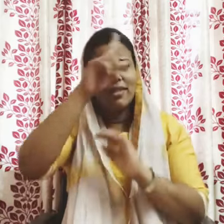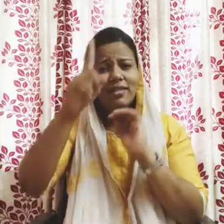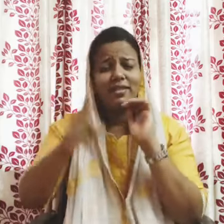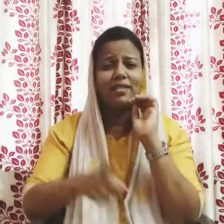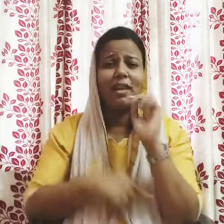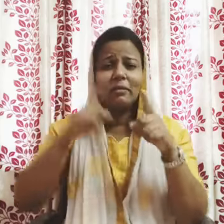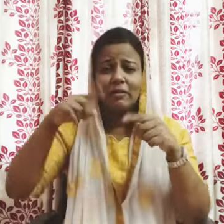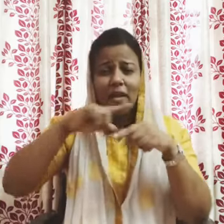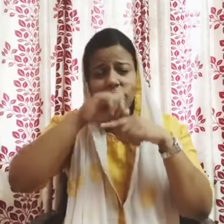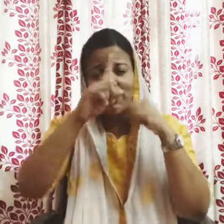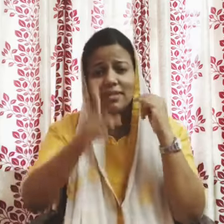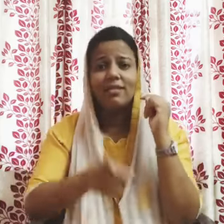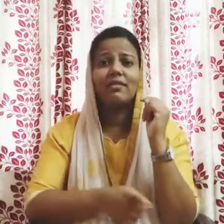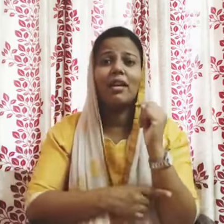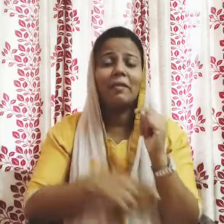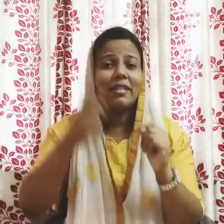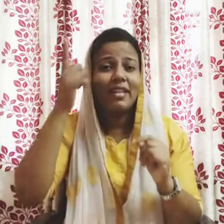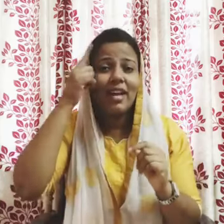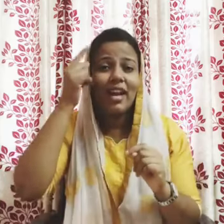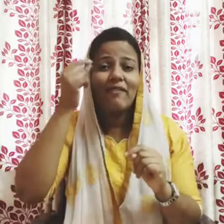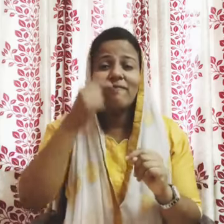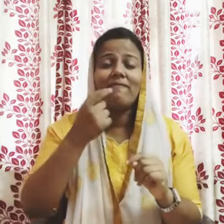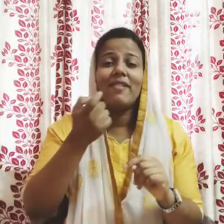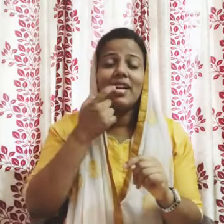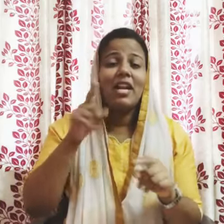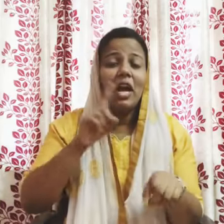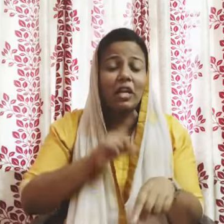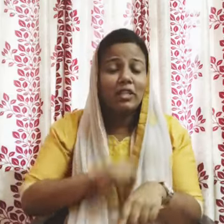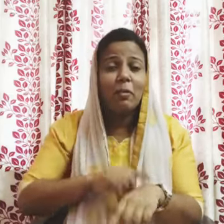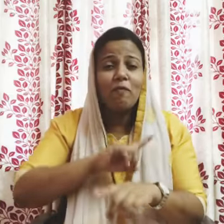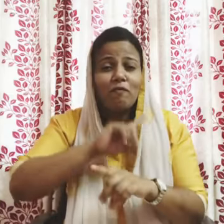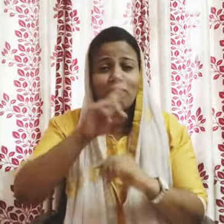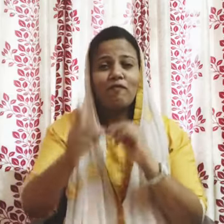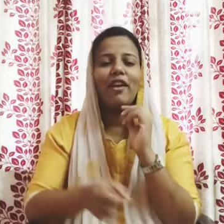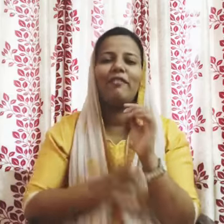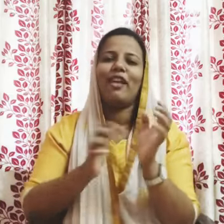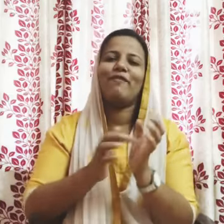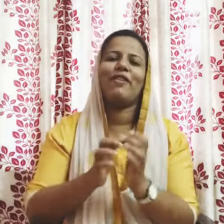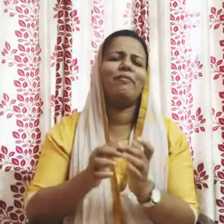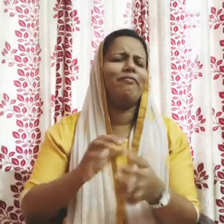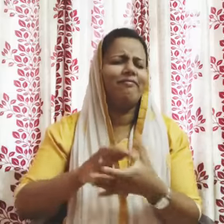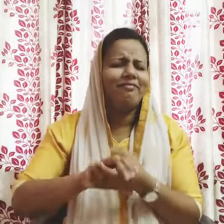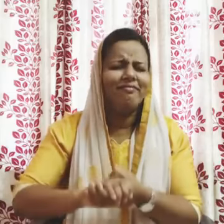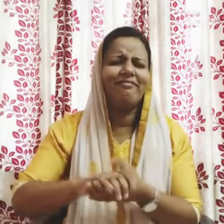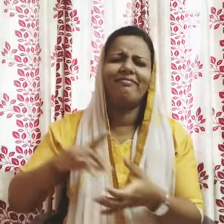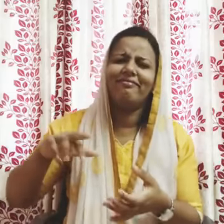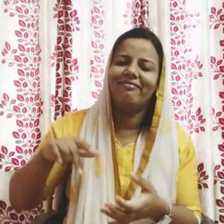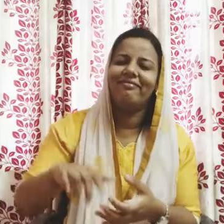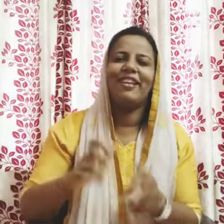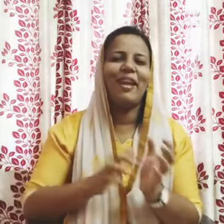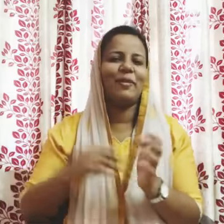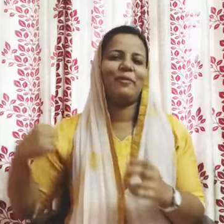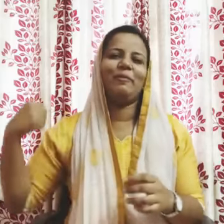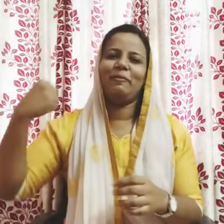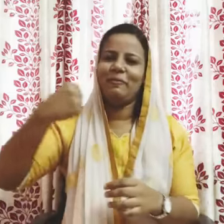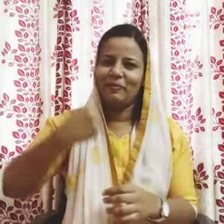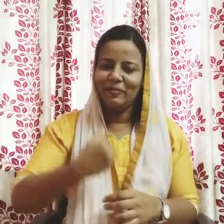ജീവിതകാലം മുഴുവനും നടത്തും. അവൻ നരയോളം ഞാൻ ചുമയ്ക്കും. അതുകൊണ്ട് ധൈര്യമായിട്ടിരുന്നാണ് കർത്താവ് കൈപിടിച്ച് നടത്തും. അവൻ നമുക്ക് പരിചയം, അവൻ